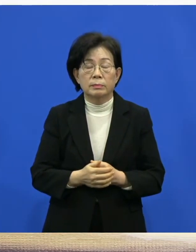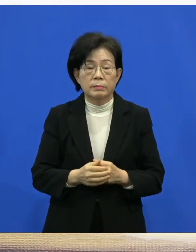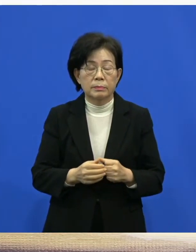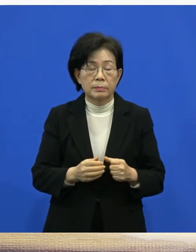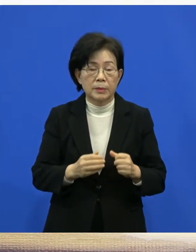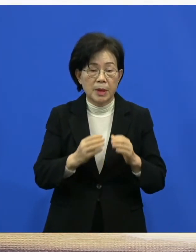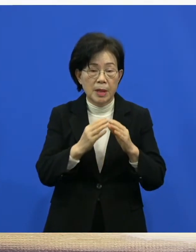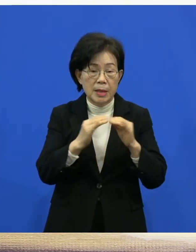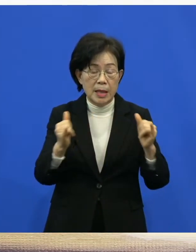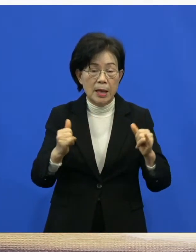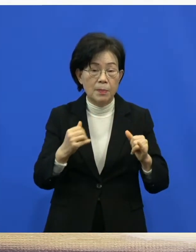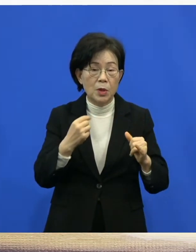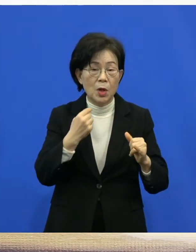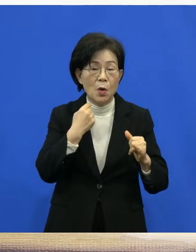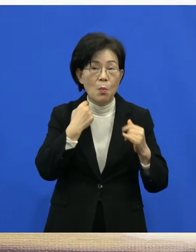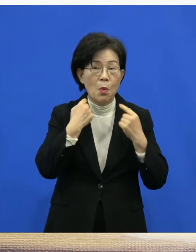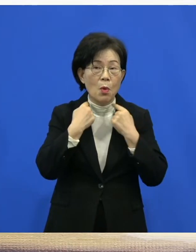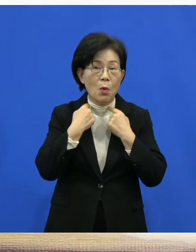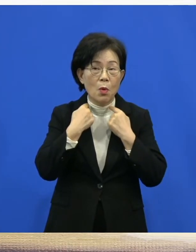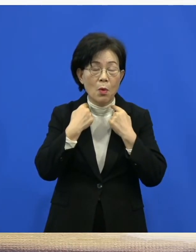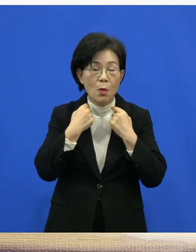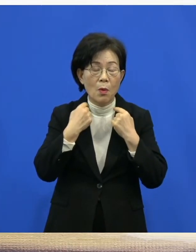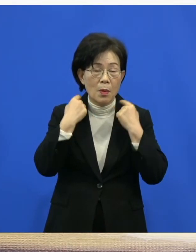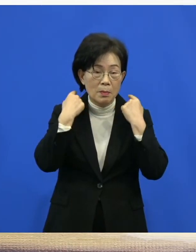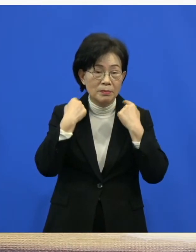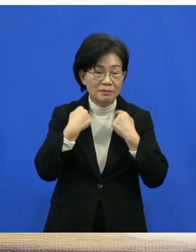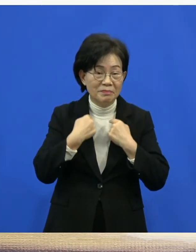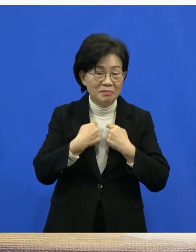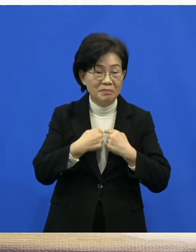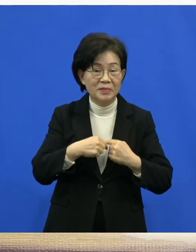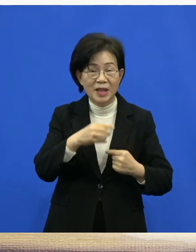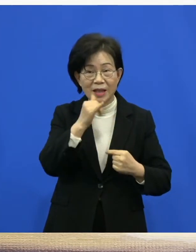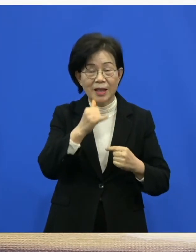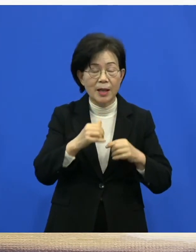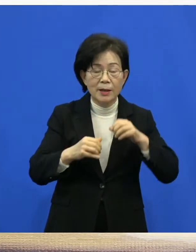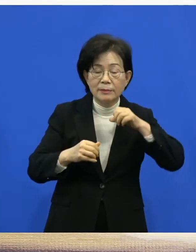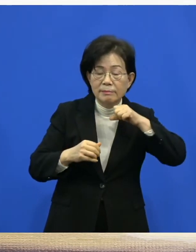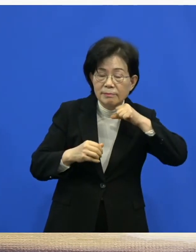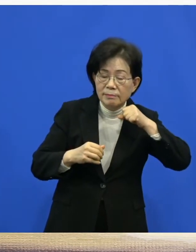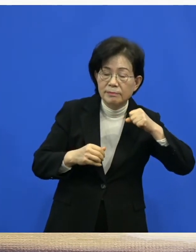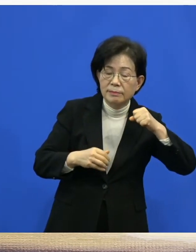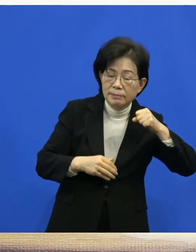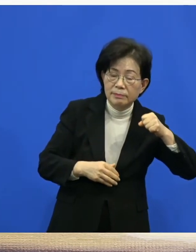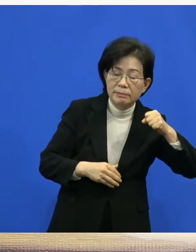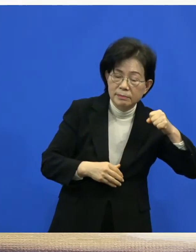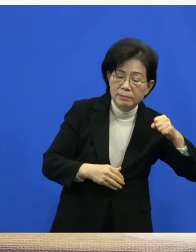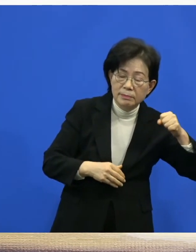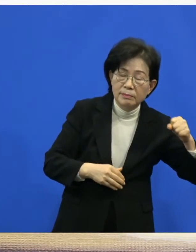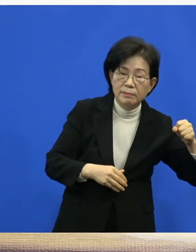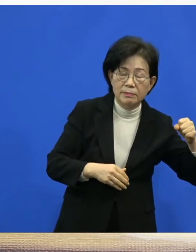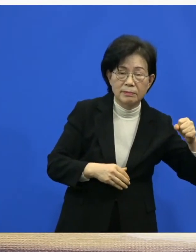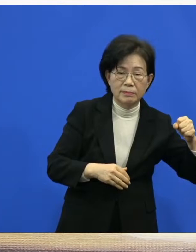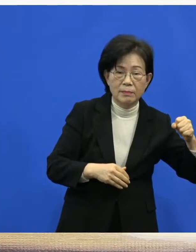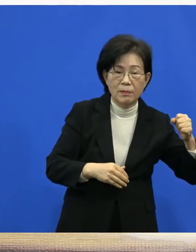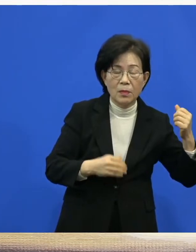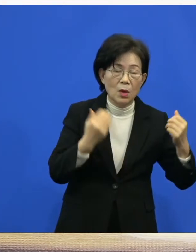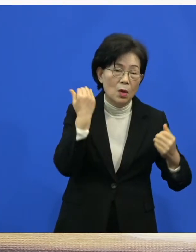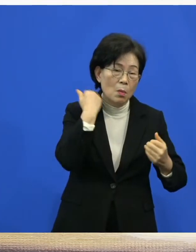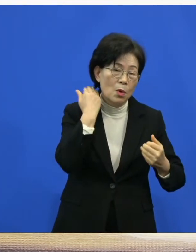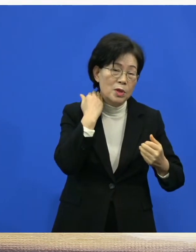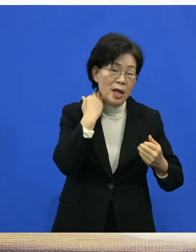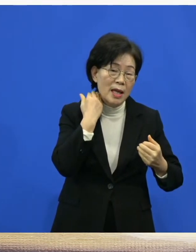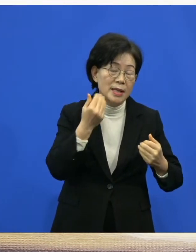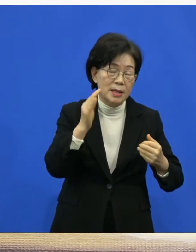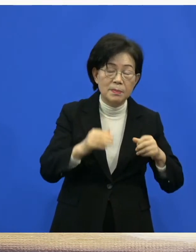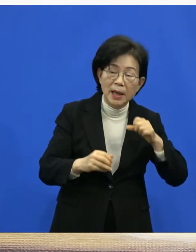보면 사람들 목에 뭐가 줄이 하나씩 있습니다. 끌고 다니는, 자기를 끌고 다니는, 끌려다닌 줄도 모르고